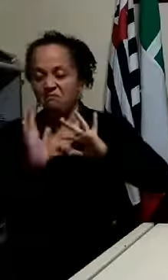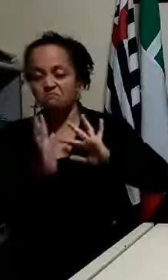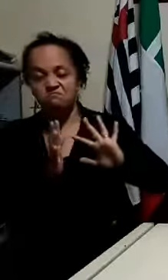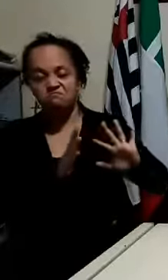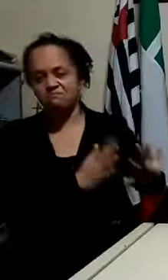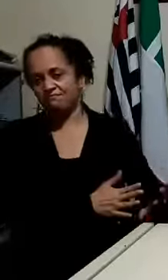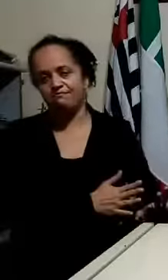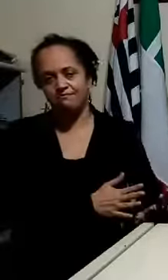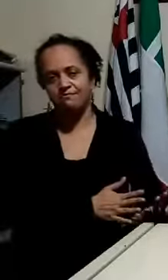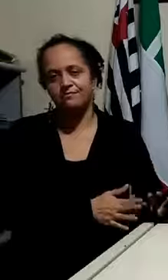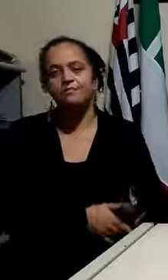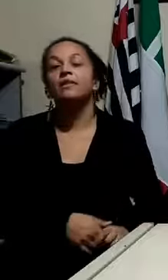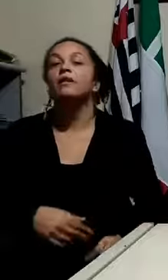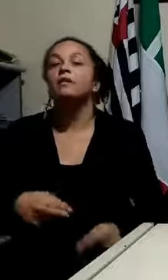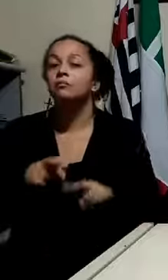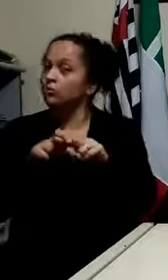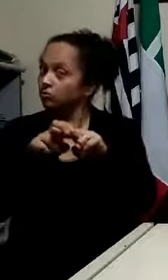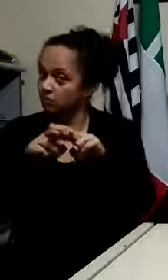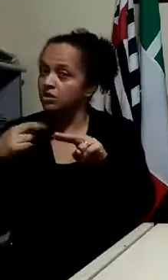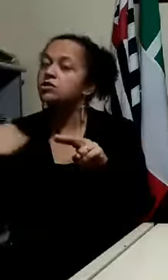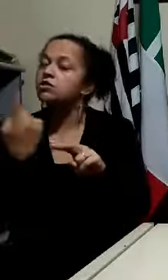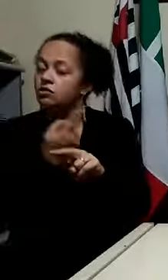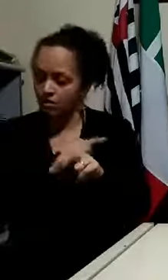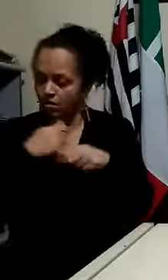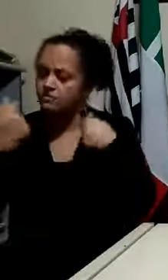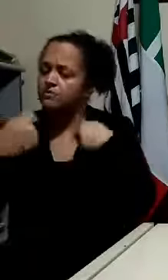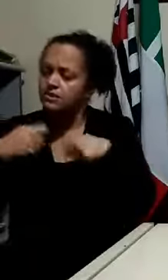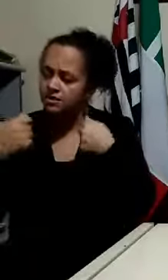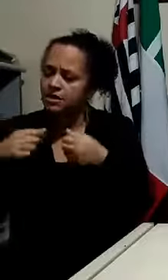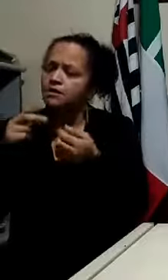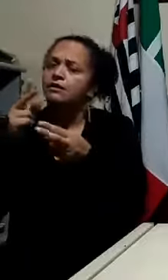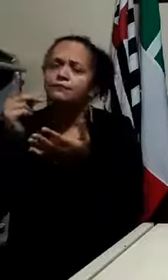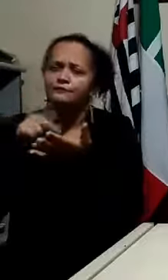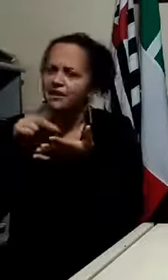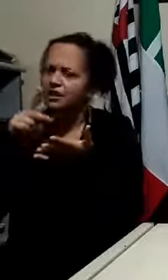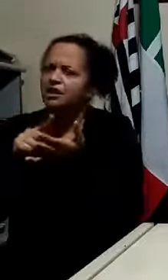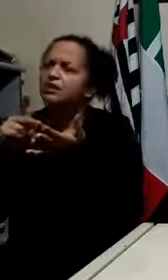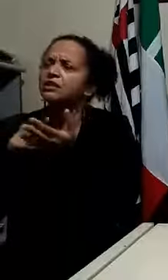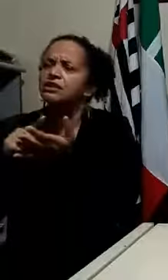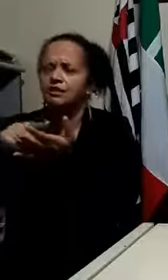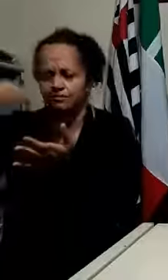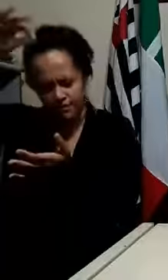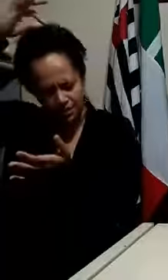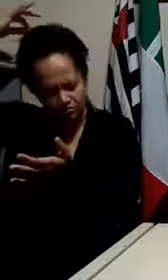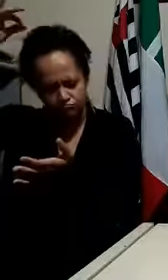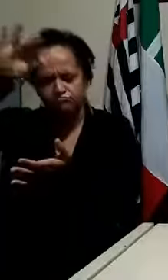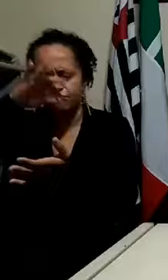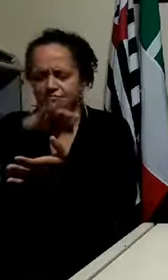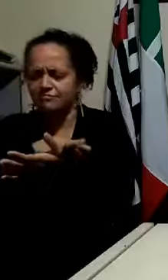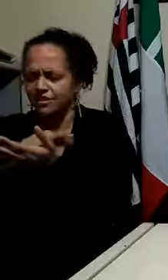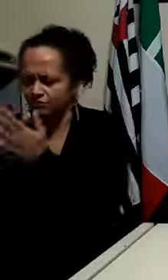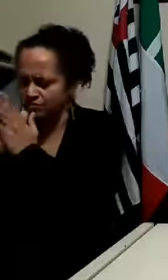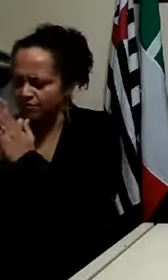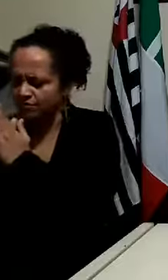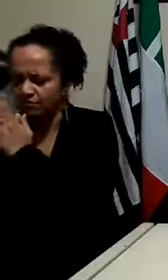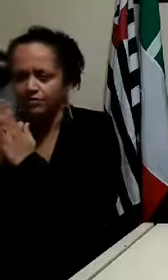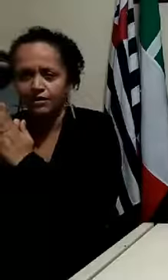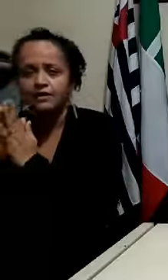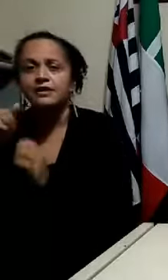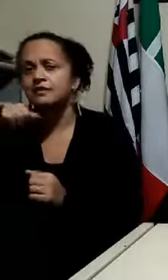Por isso que nós precisamos nos entregar ao Espírito Santo. Se nós queremos realmente frutificar para Deus,